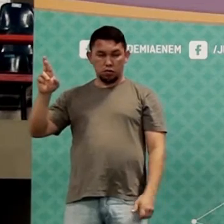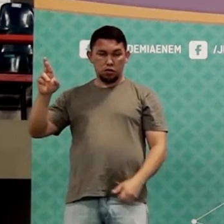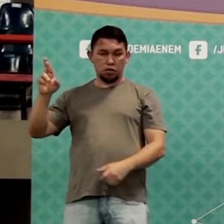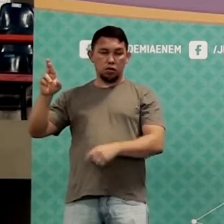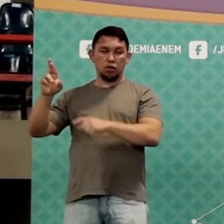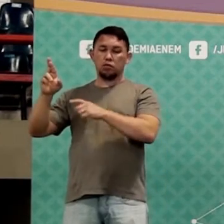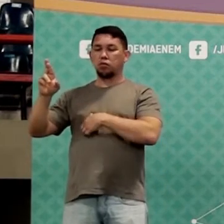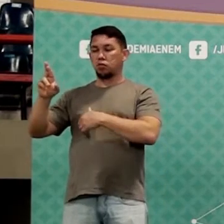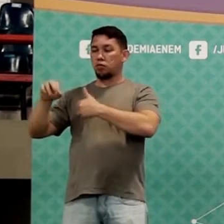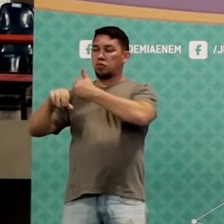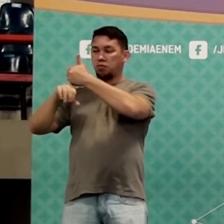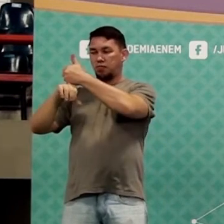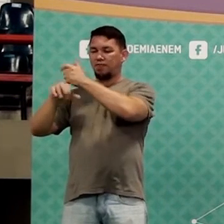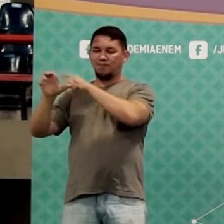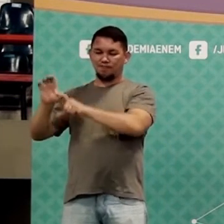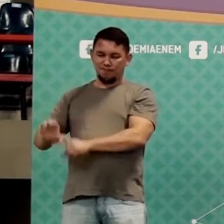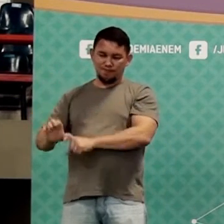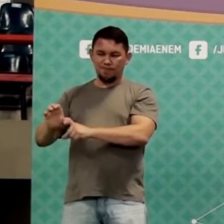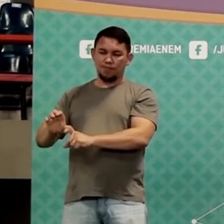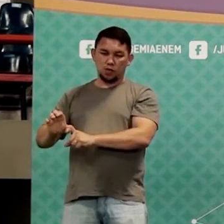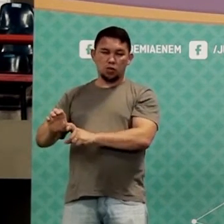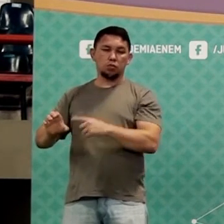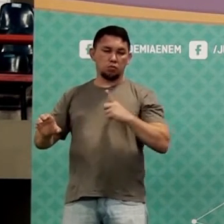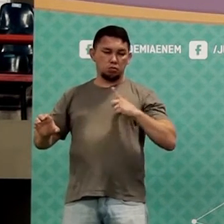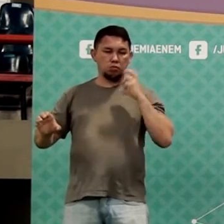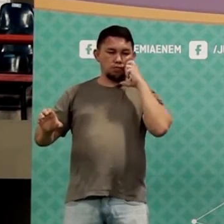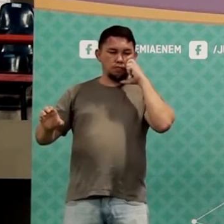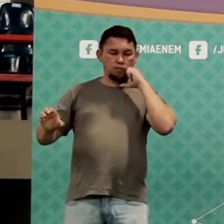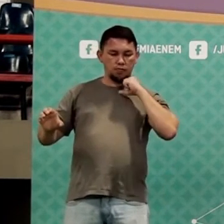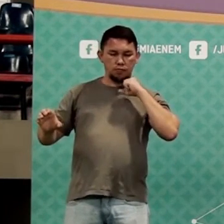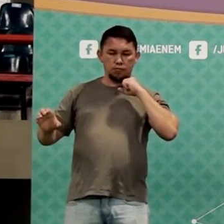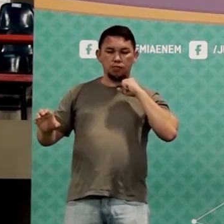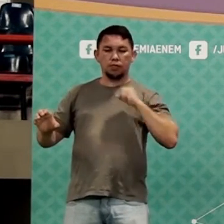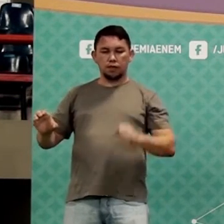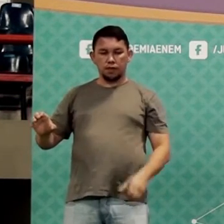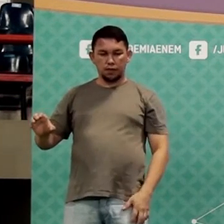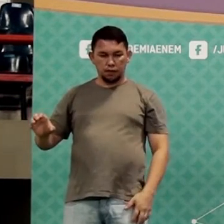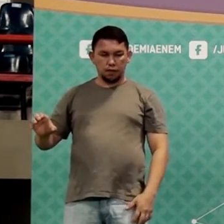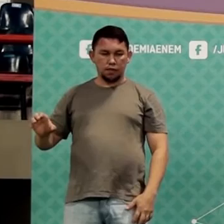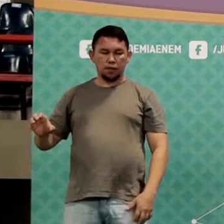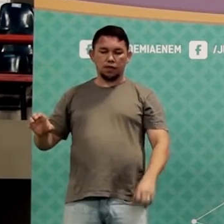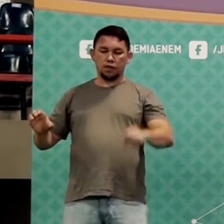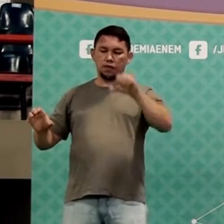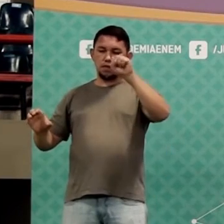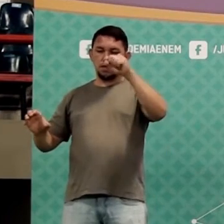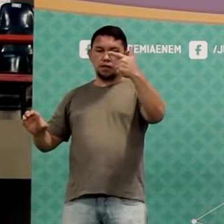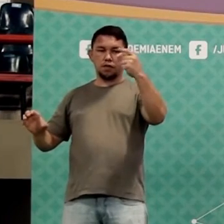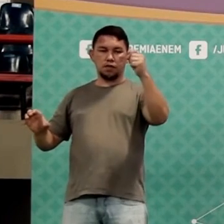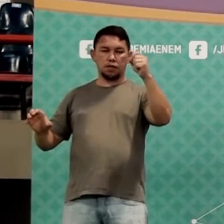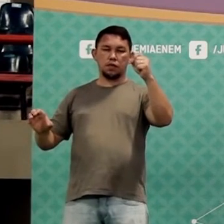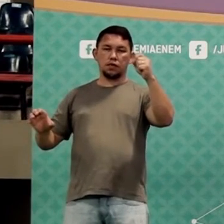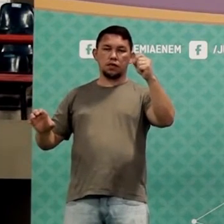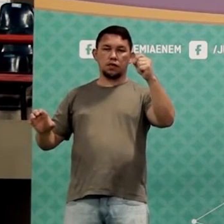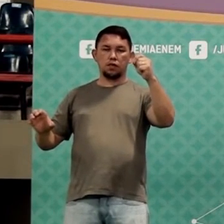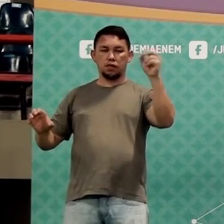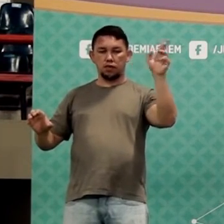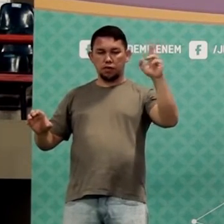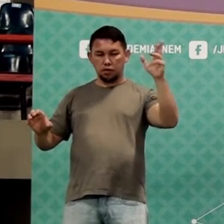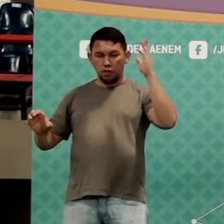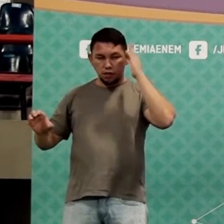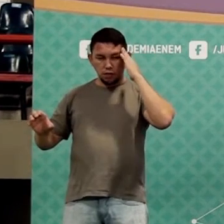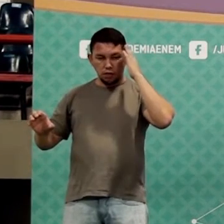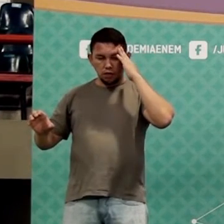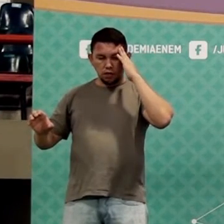déficit primário de 180, mas você continua com um superávit de R$820. Entendeu a